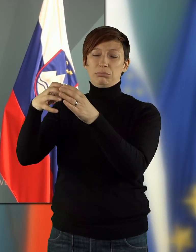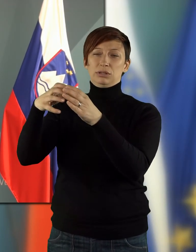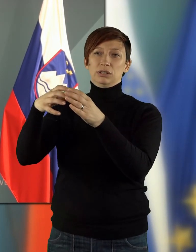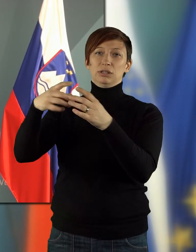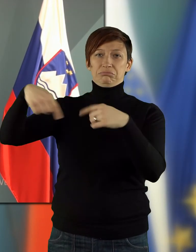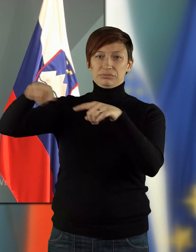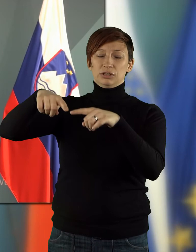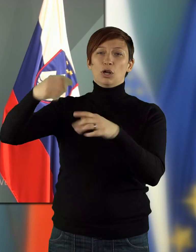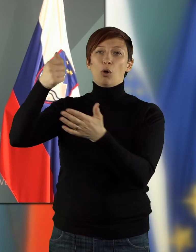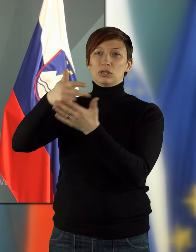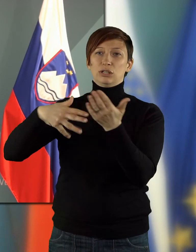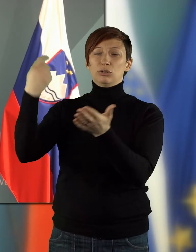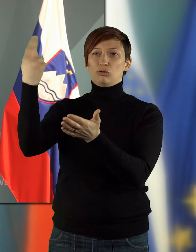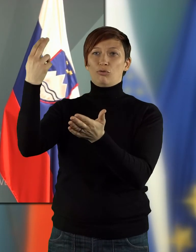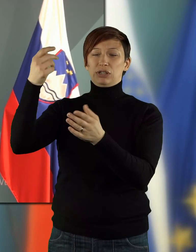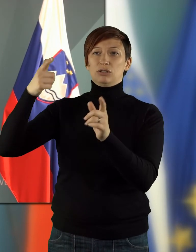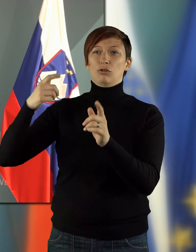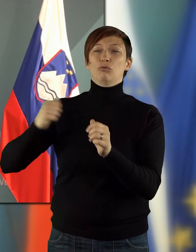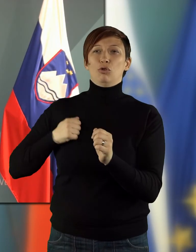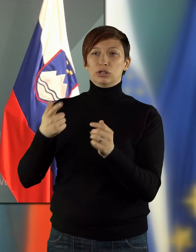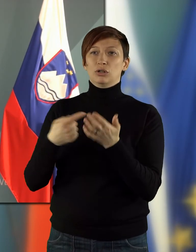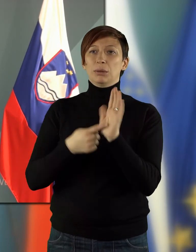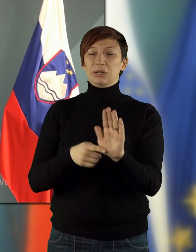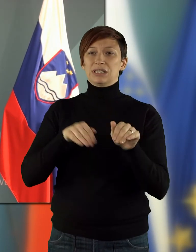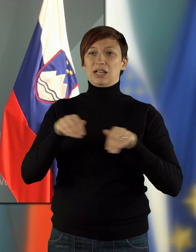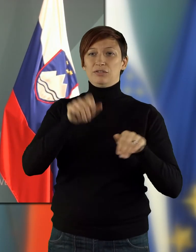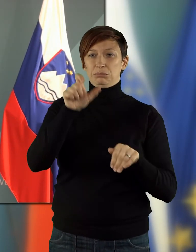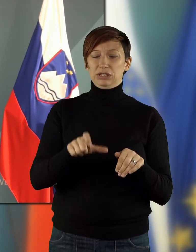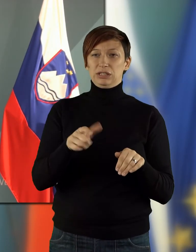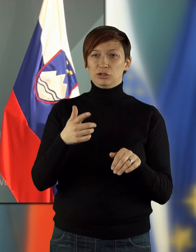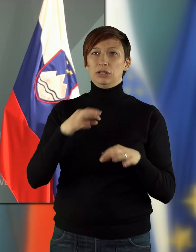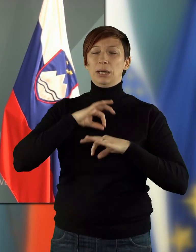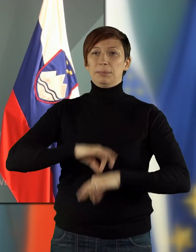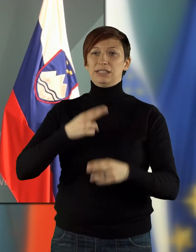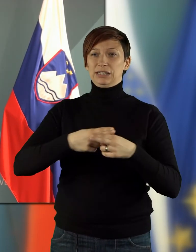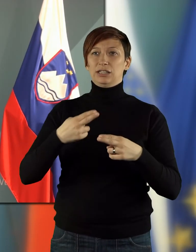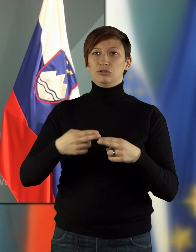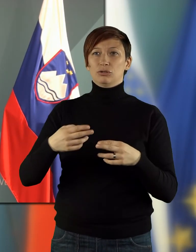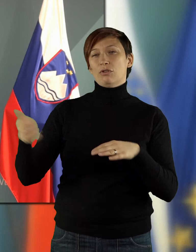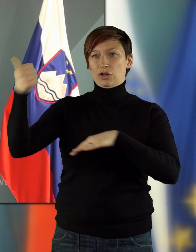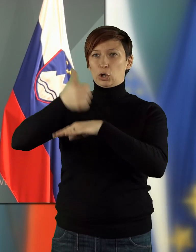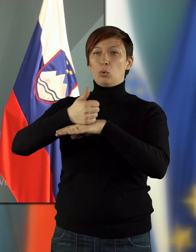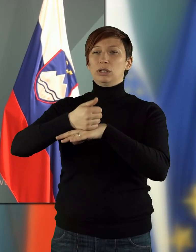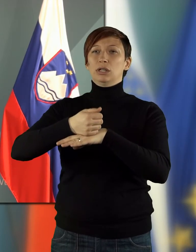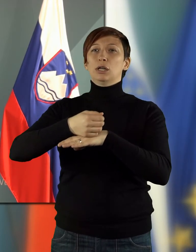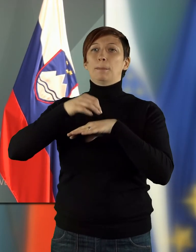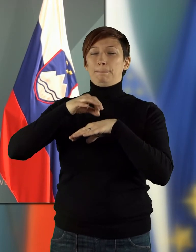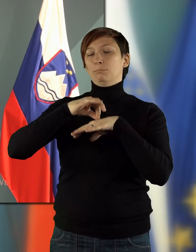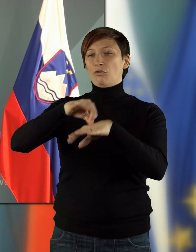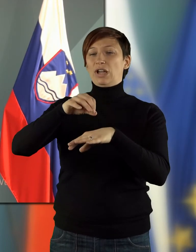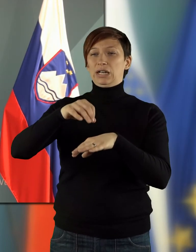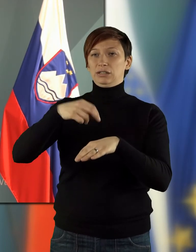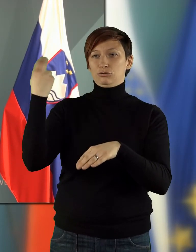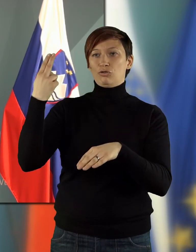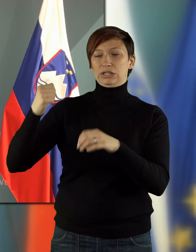generalštab. Generalštab ocenjuje slovensko vojsko in to oceno predstavi ministru in tudi predsedniku države oziroma vrhovnemu